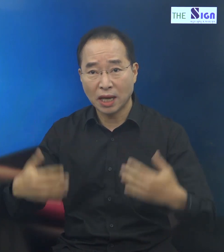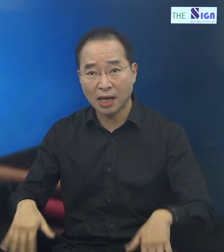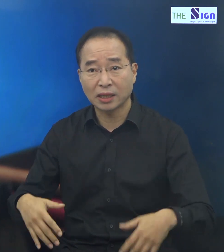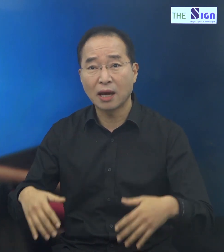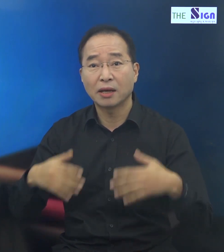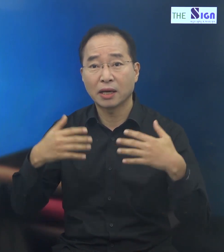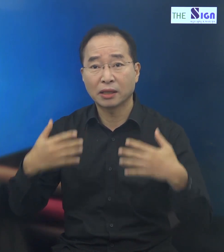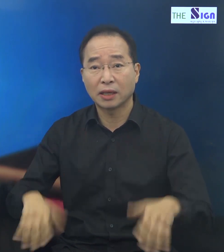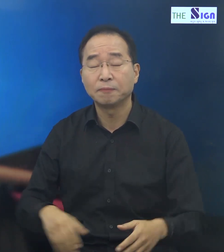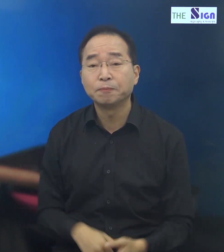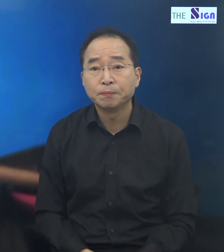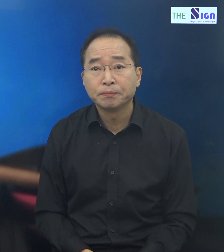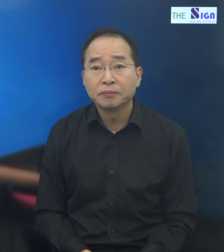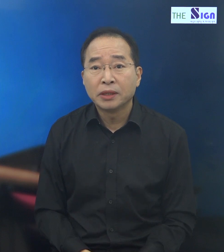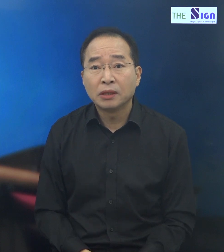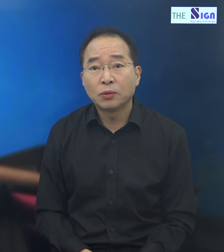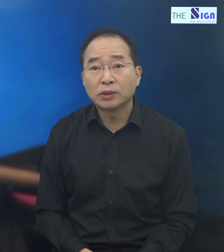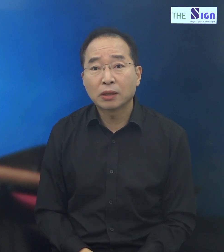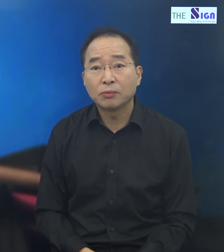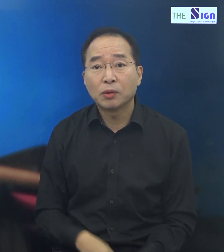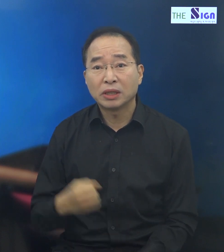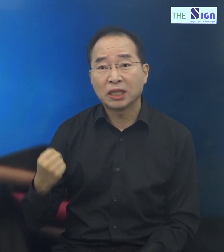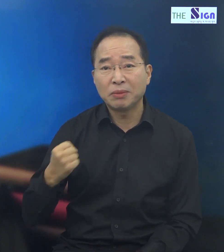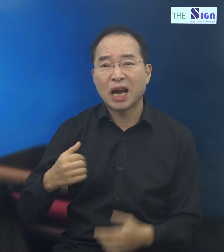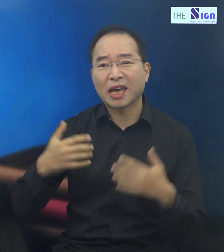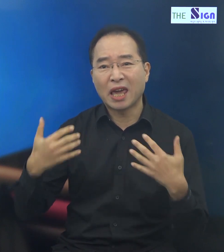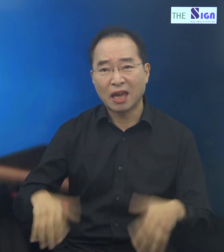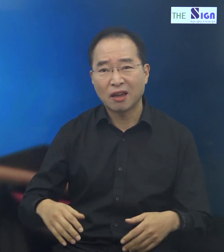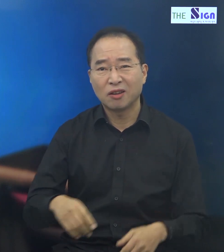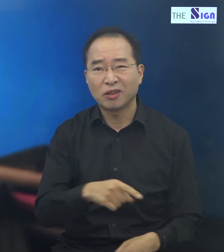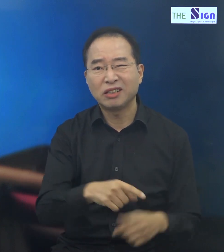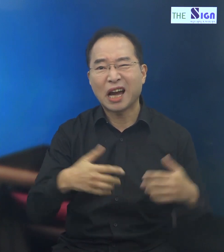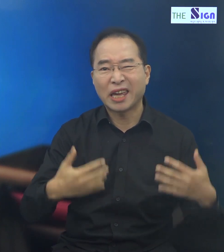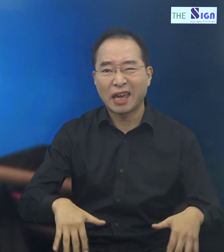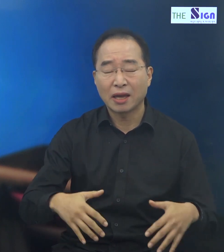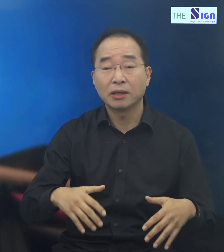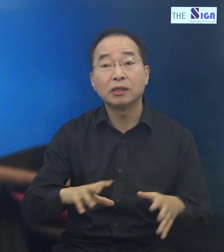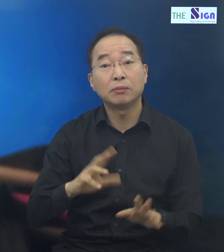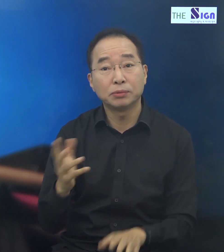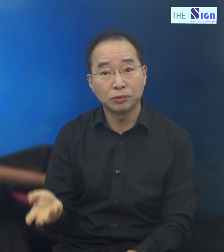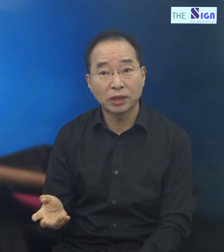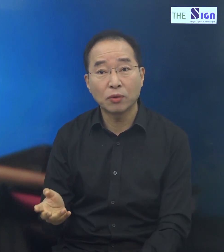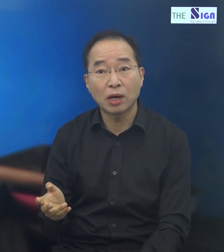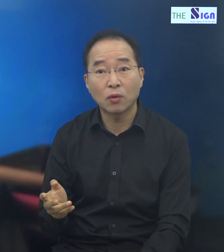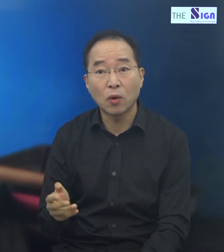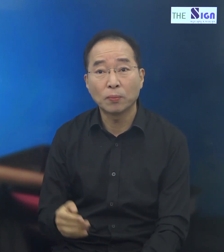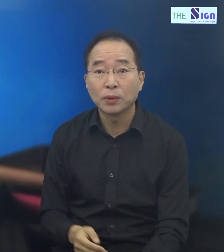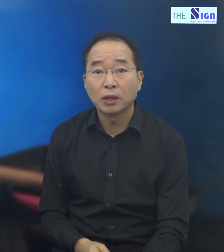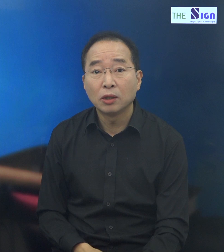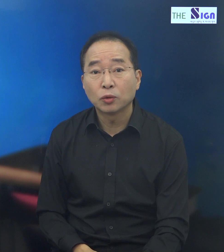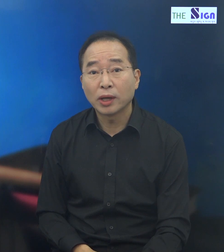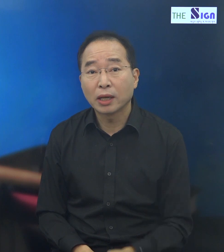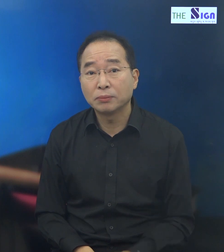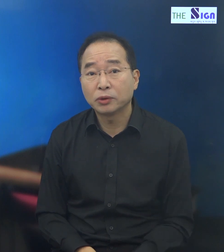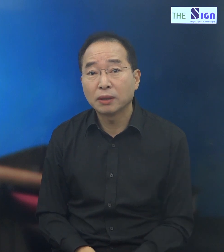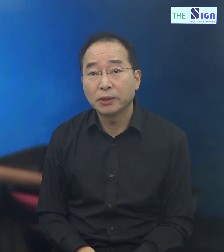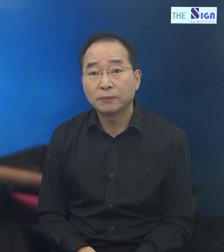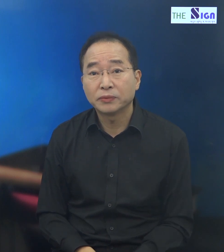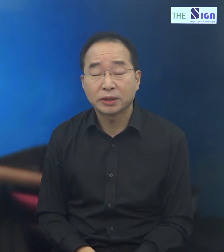약하다. 이 동작은 뭐 힘이 약해, 여기는 약해 이런 부분도 사용하고, 또 하나는 뭐냐면